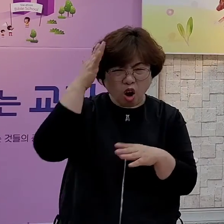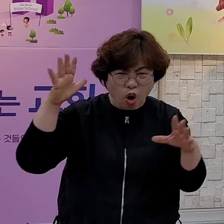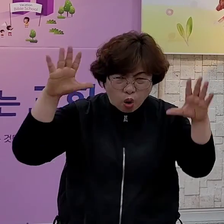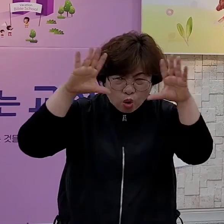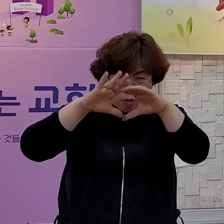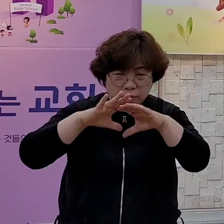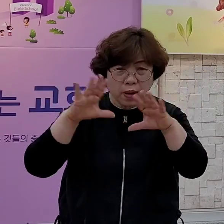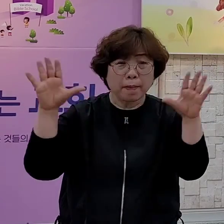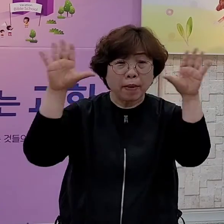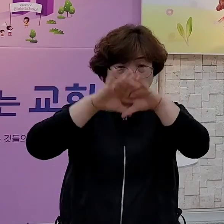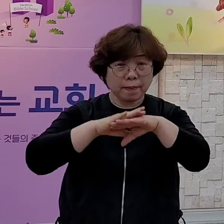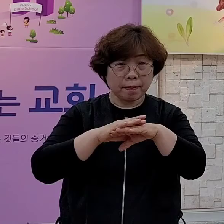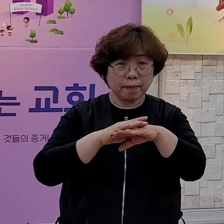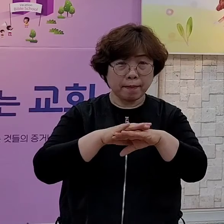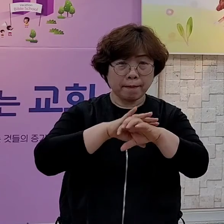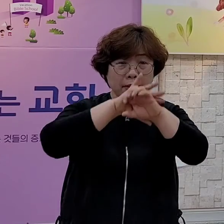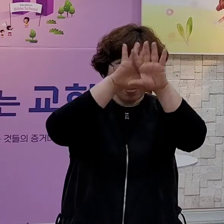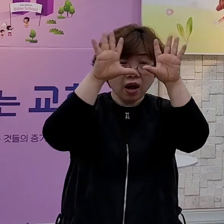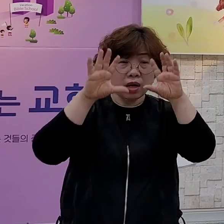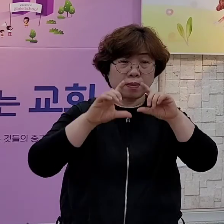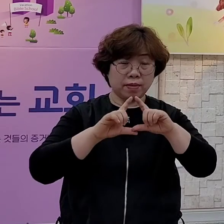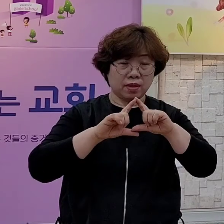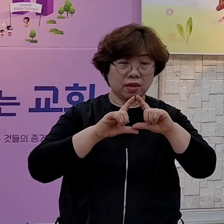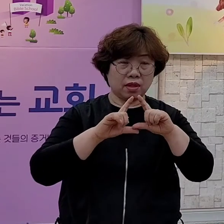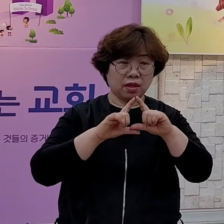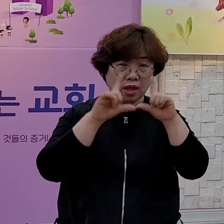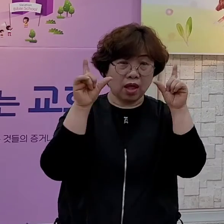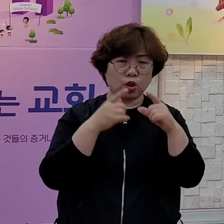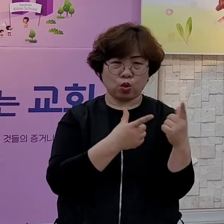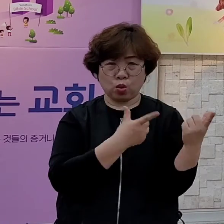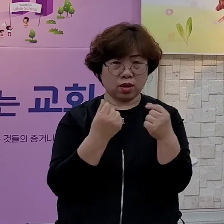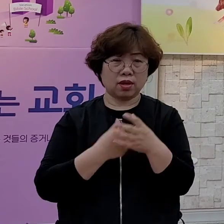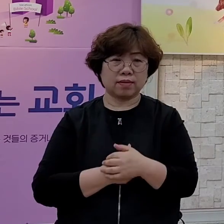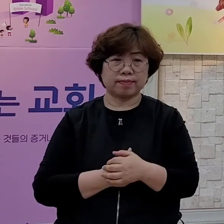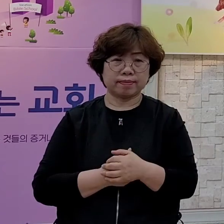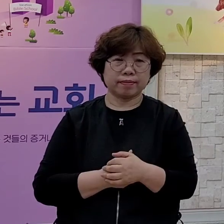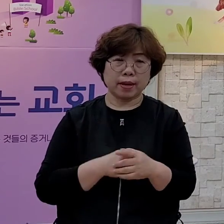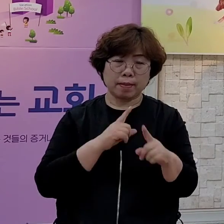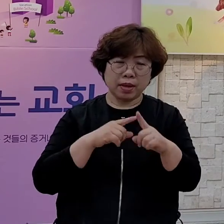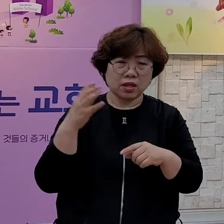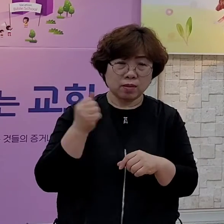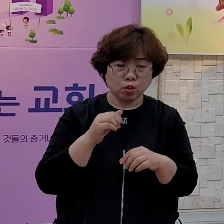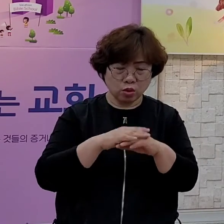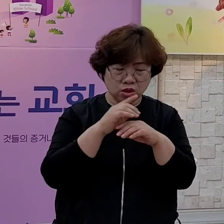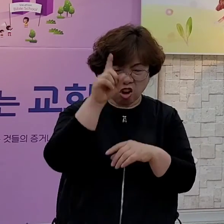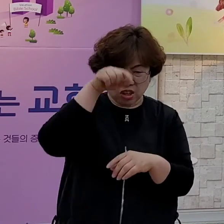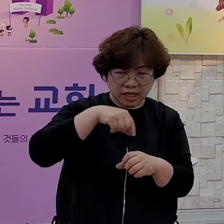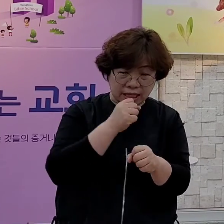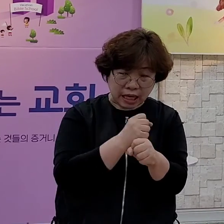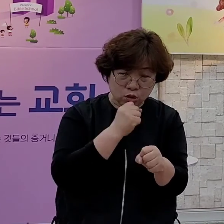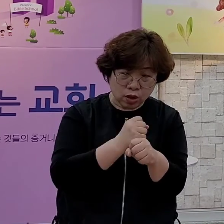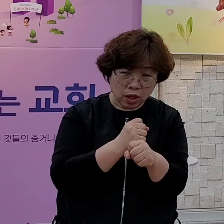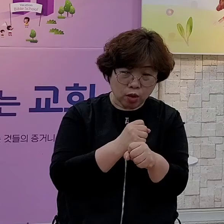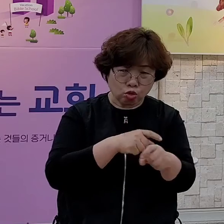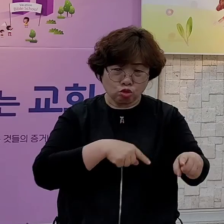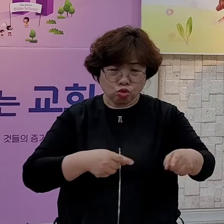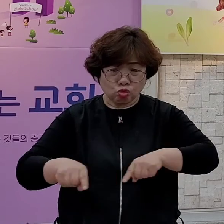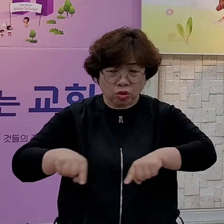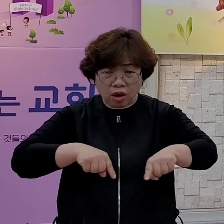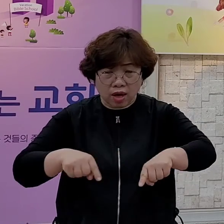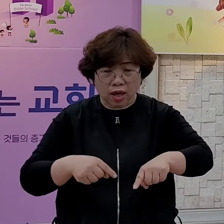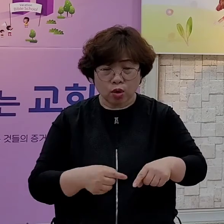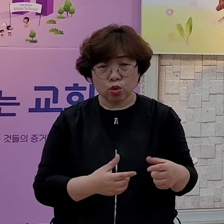역사 가운데 우리 모든 이 세상 모든 만물이 창조되고 운영되고 여기까지 오게 됩니다. 그 말씀의